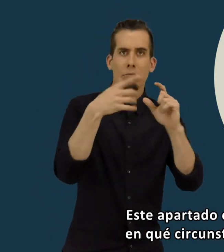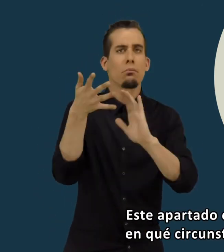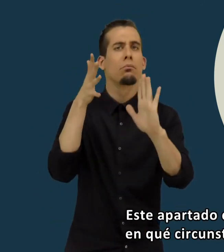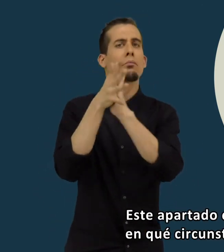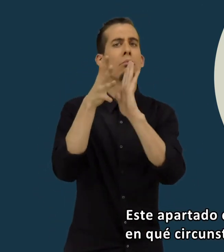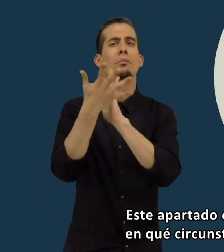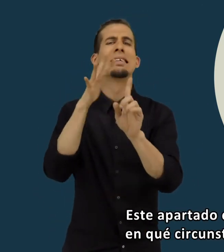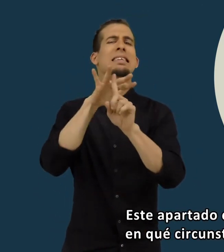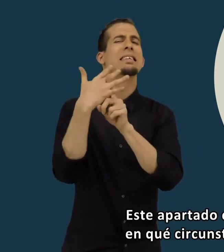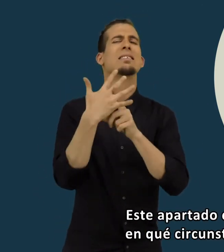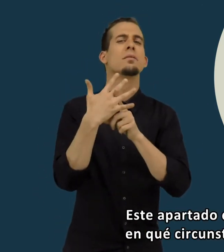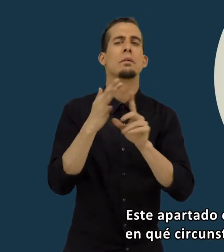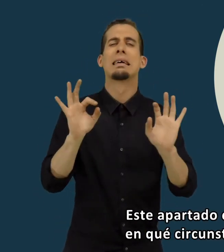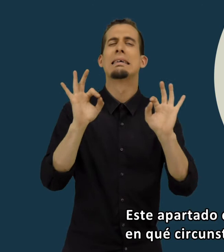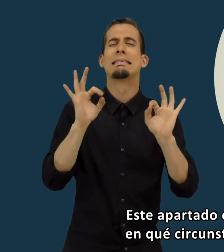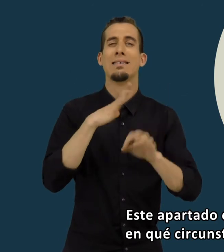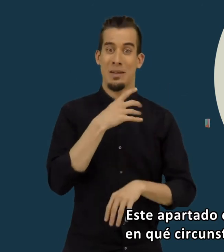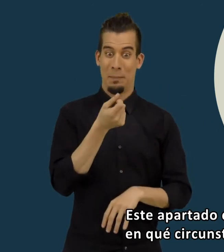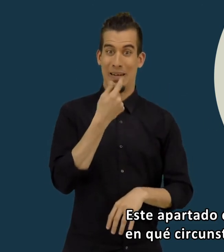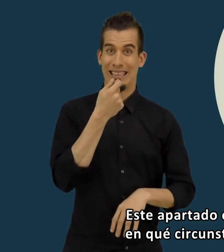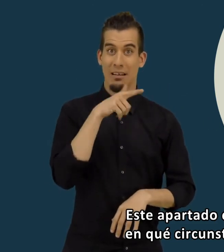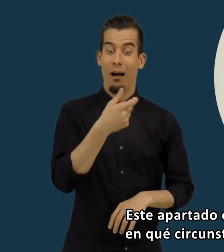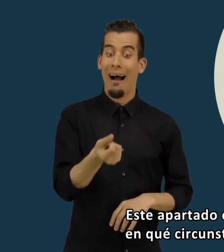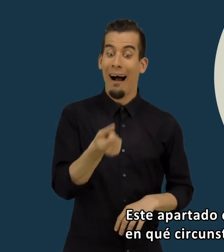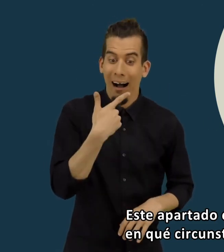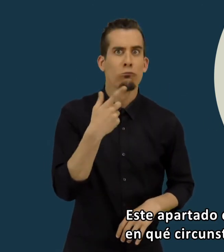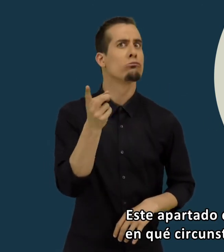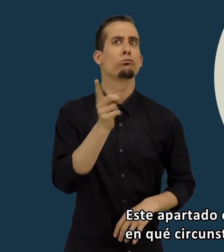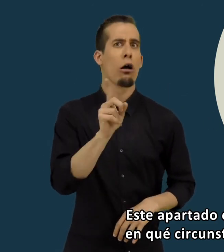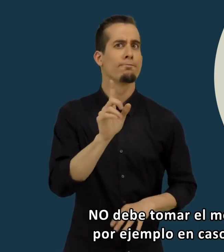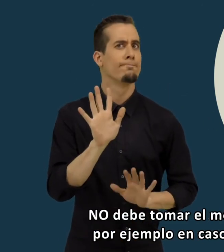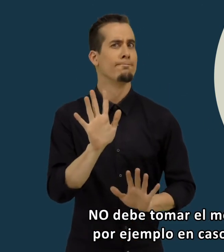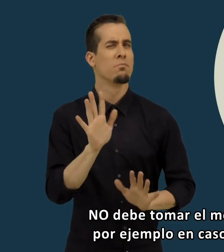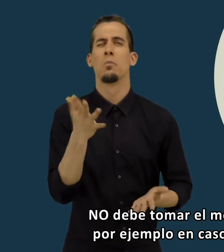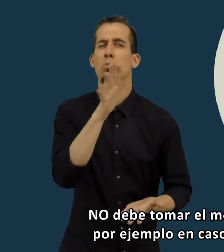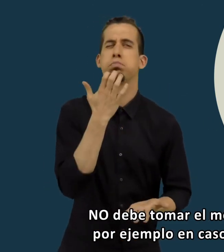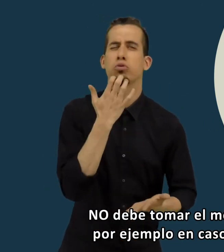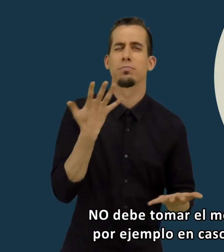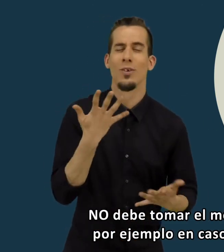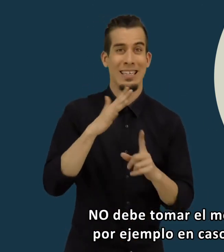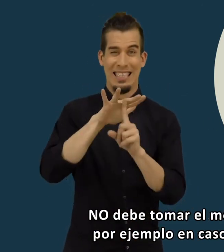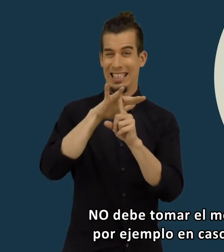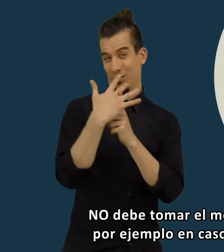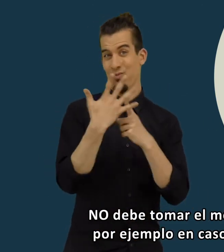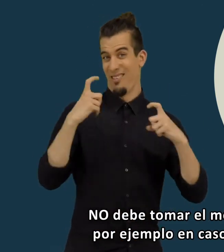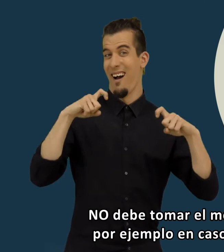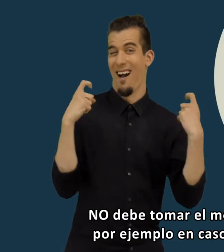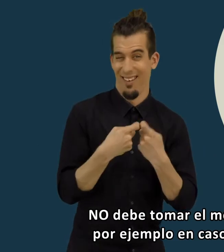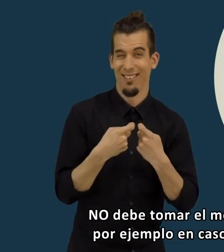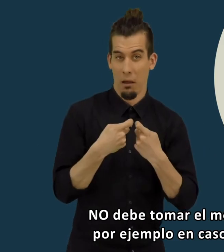Este apartado explica en qué circunstancias no debe tomar el medicamento. Por ejemplo,